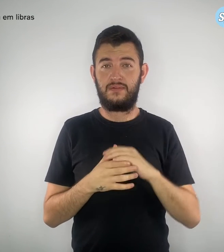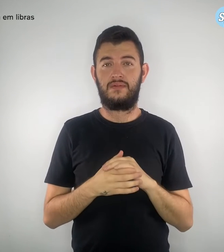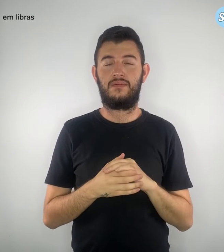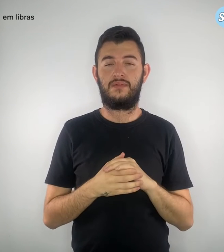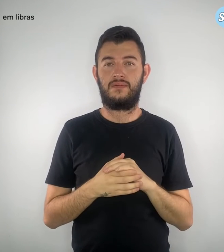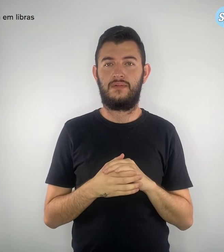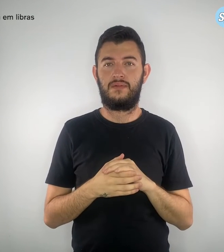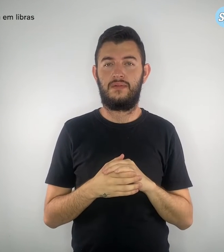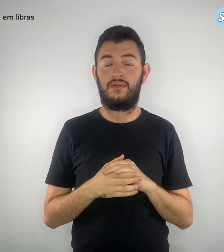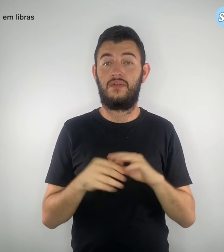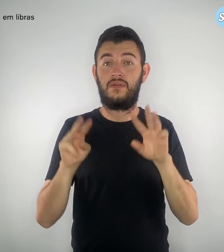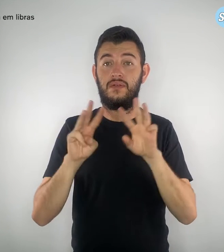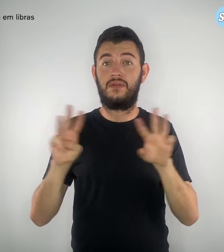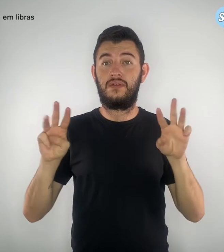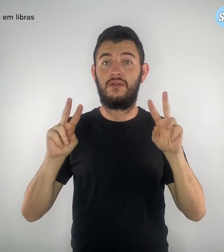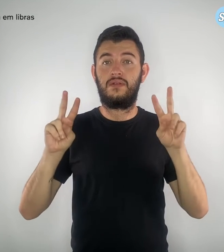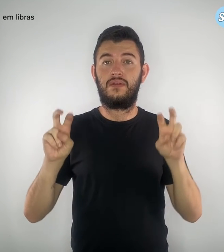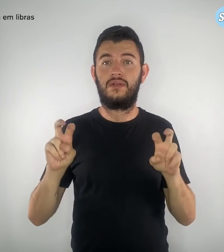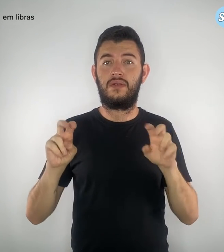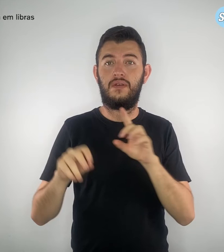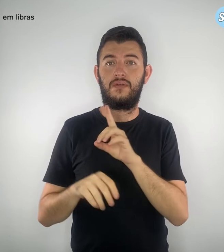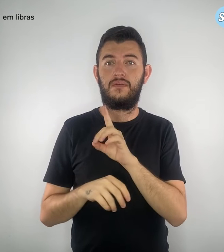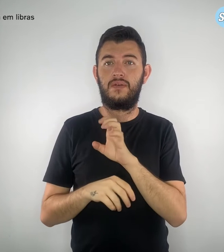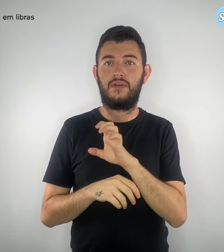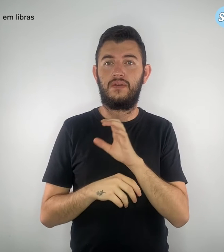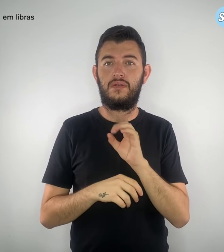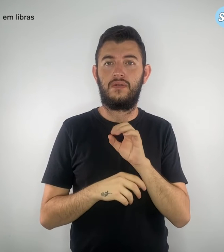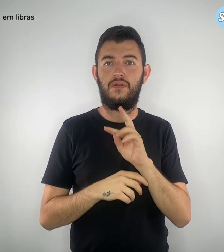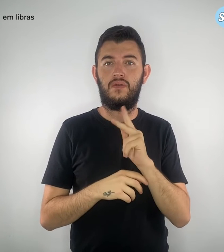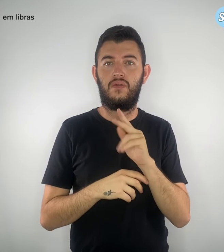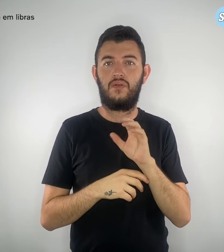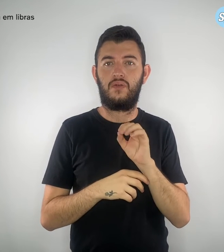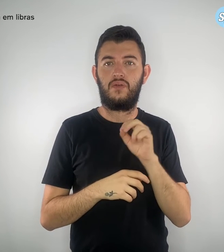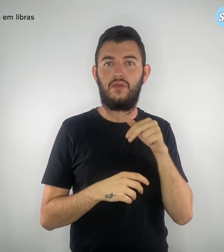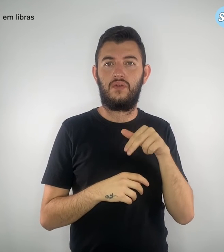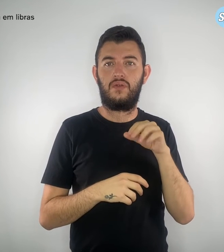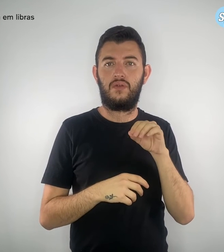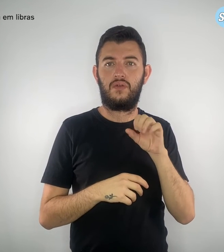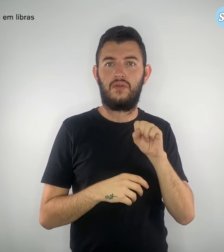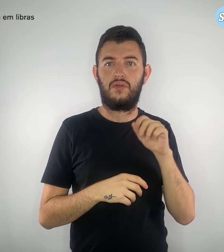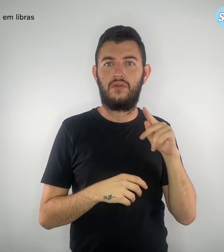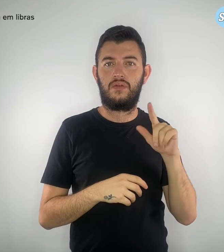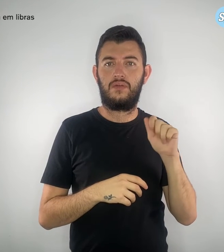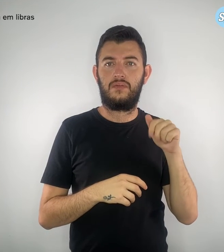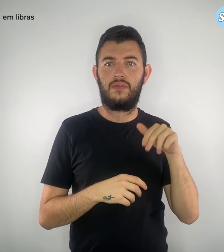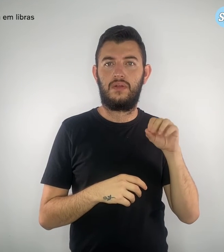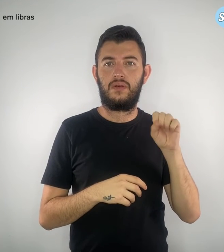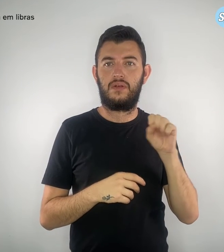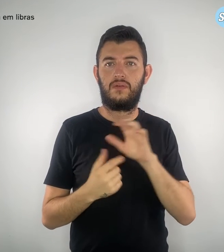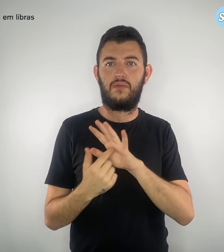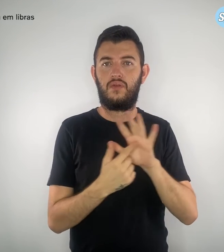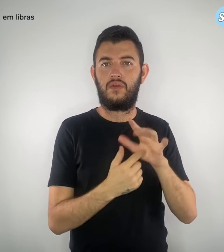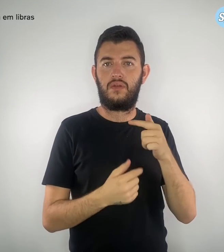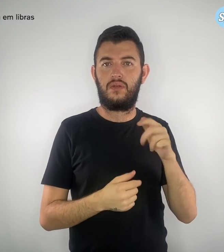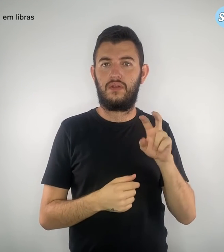Olho nos Planos mostrou que 75% das candidaturas para governador,